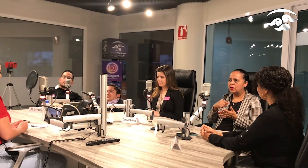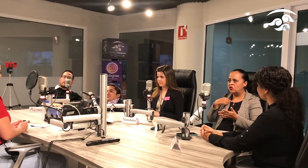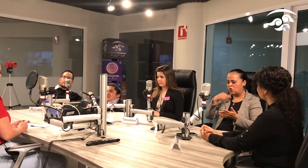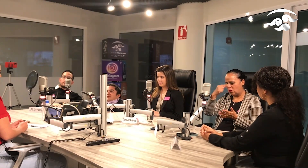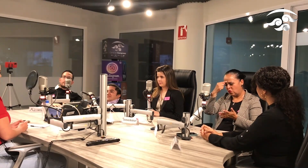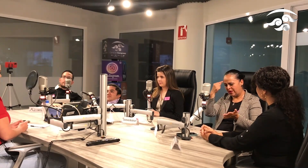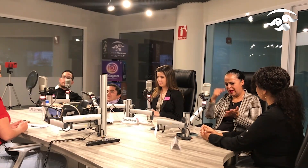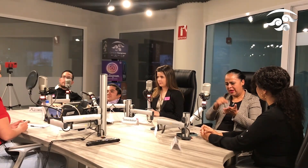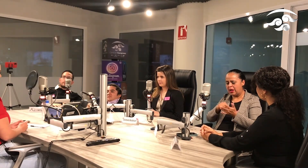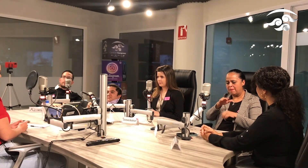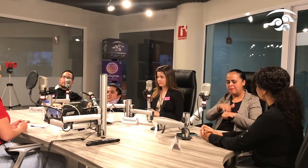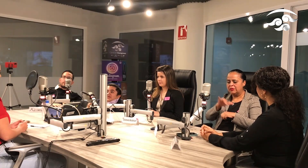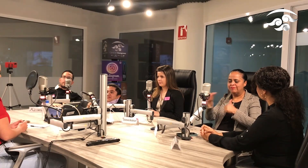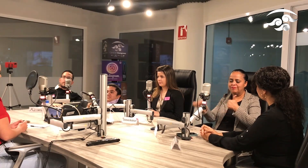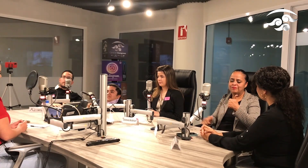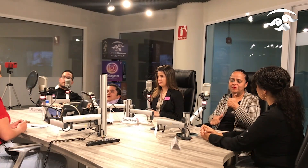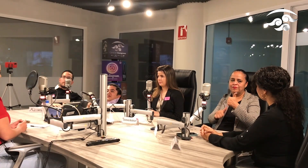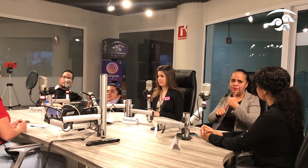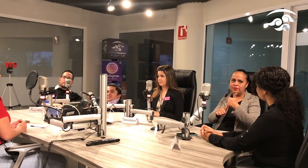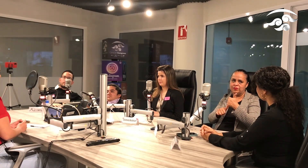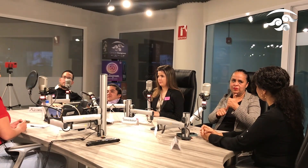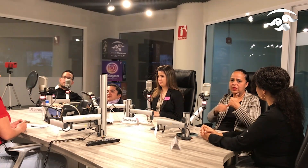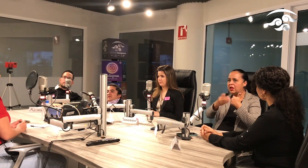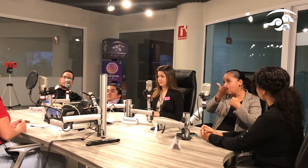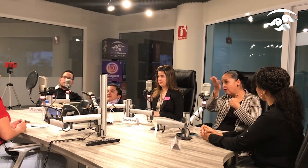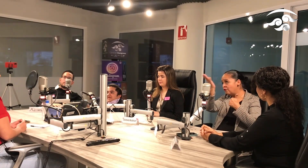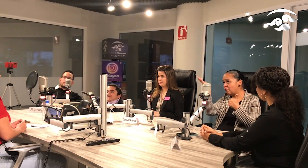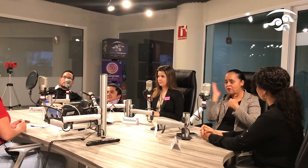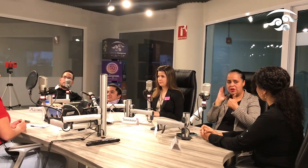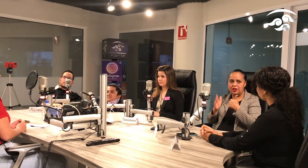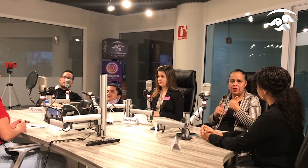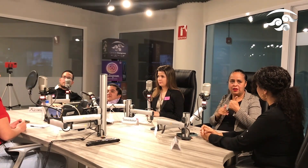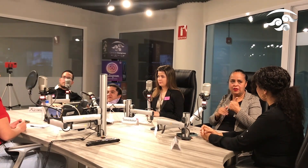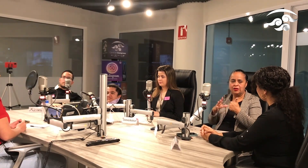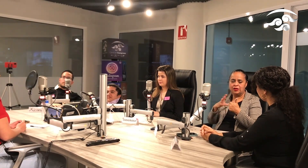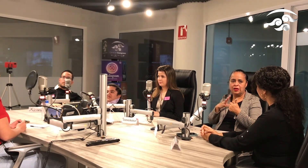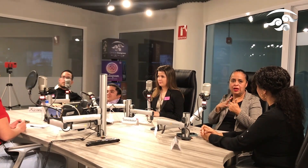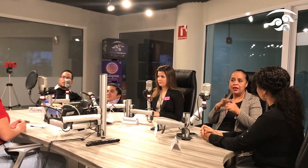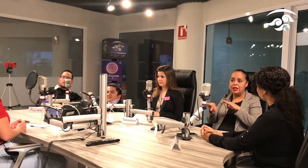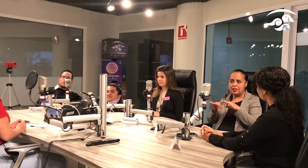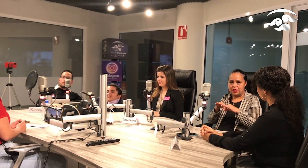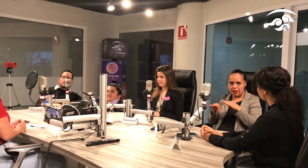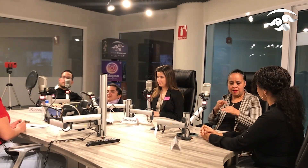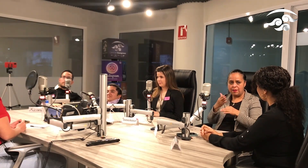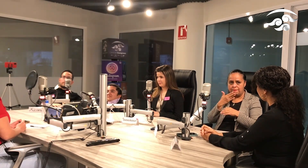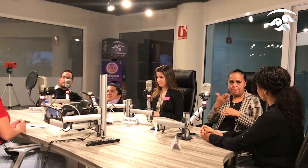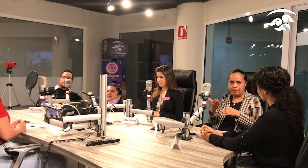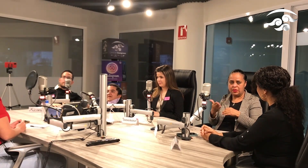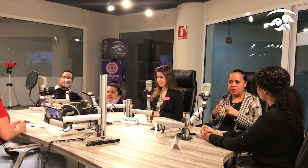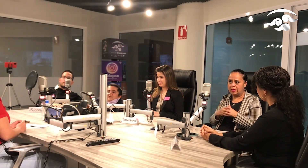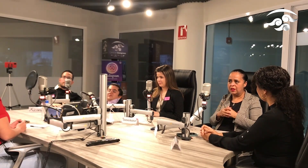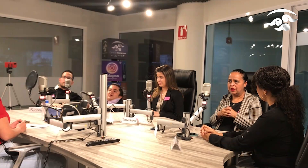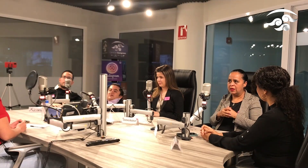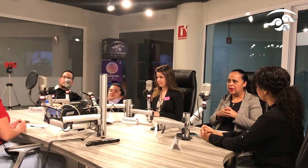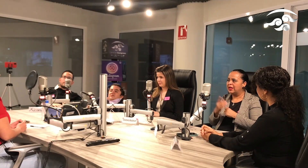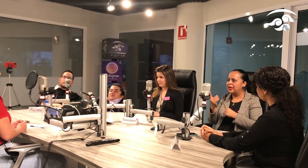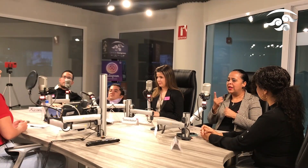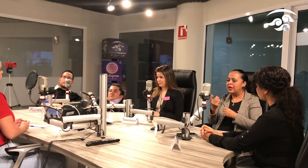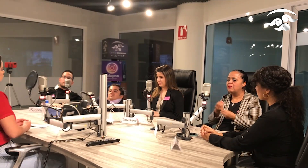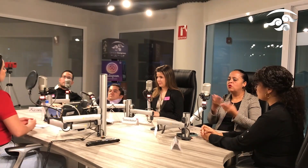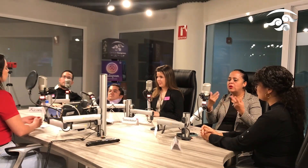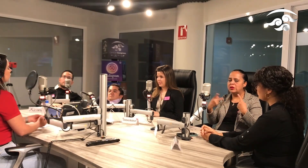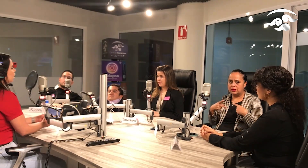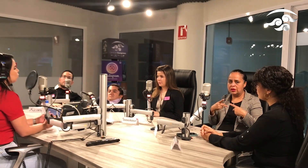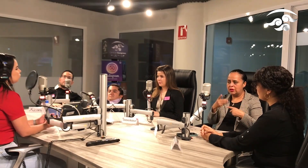que es un poco más el respaldo desde fuera también a nuestros legisladores que estén y que trabajen por el tema que la cantidad y el